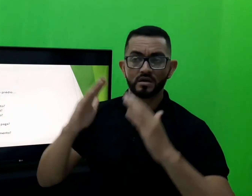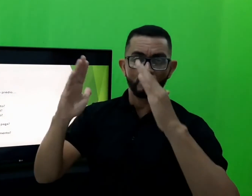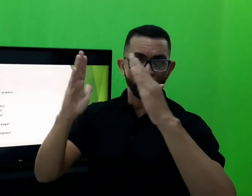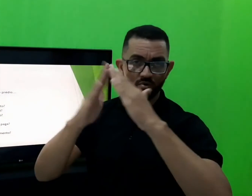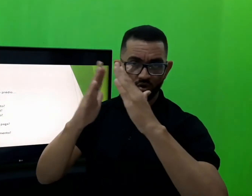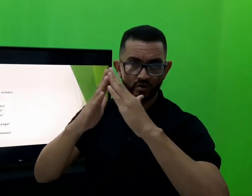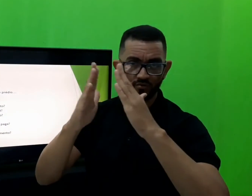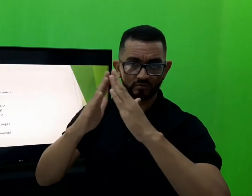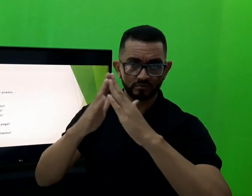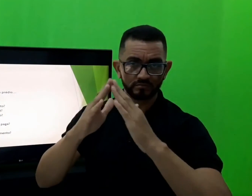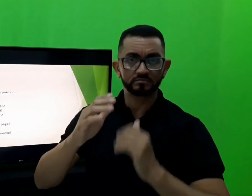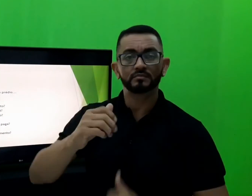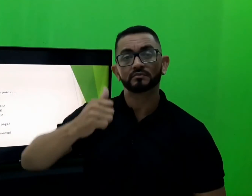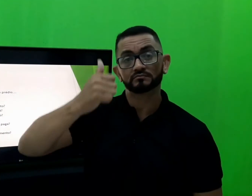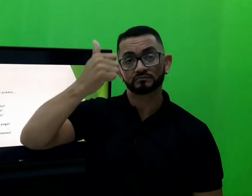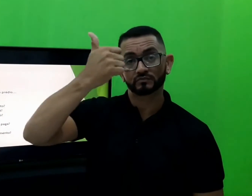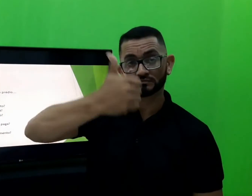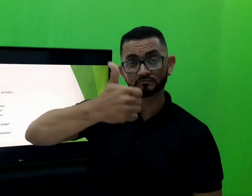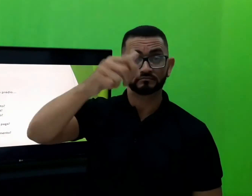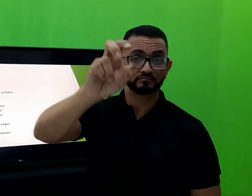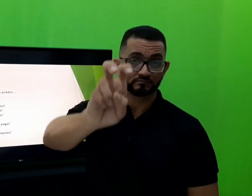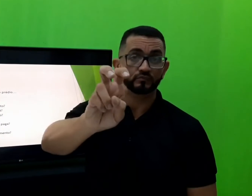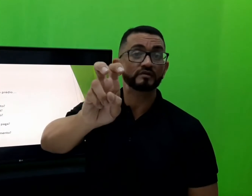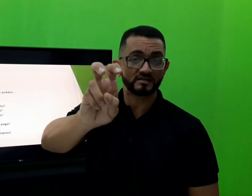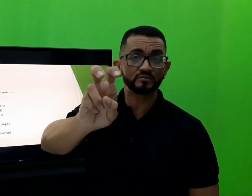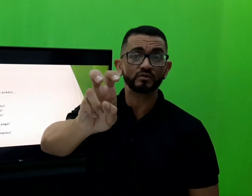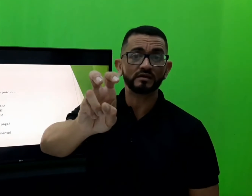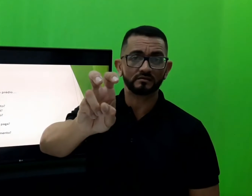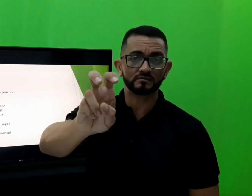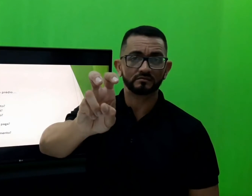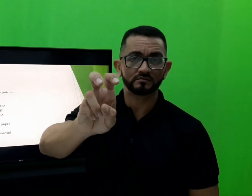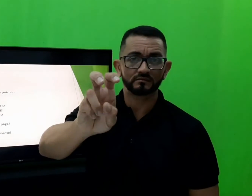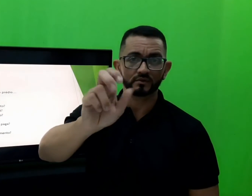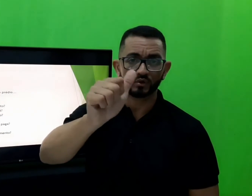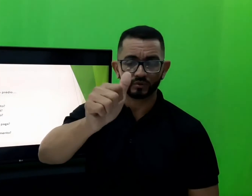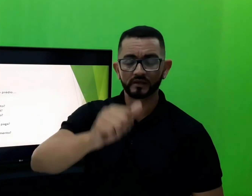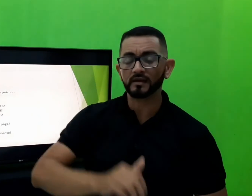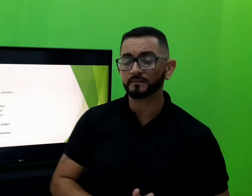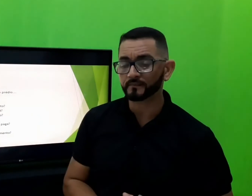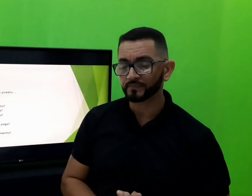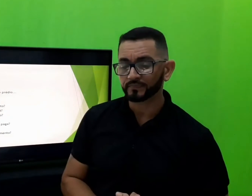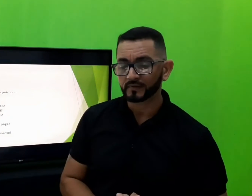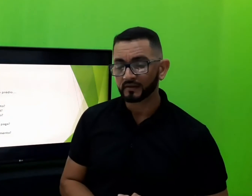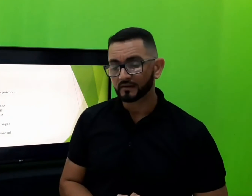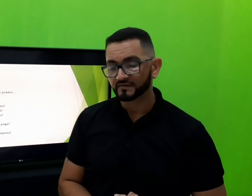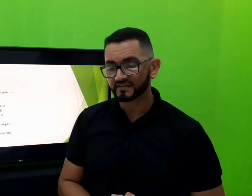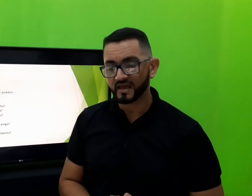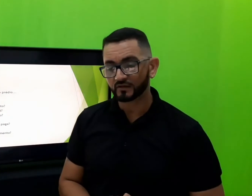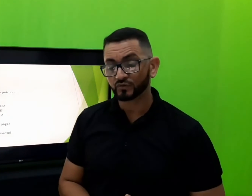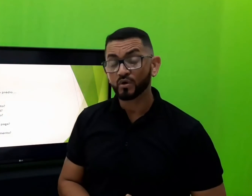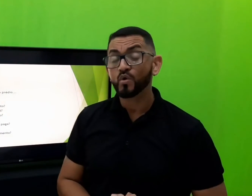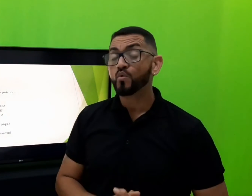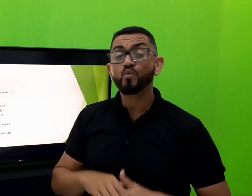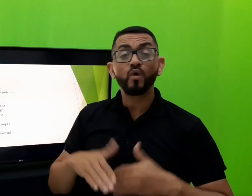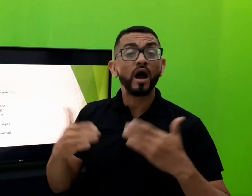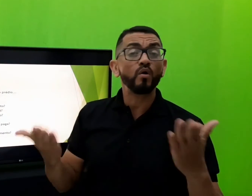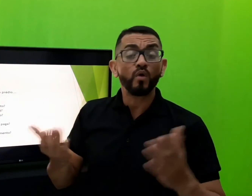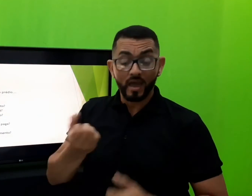Eu moro no 15º. Ok? Certo. Qual é